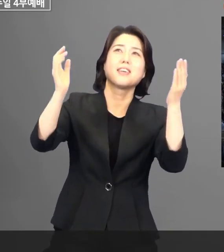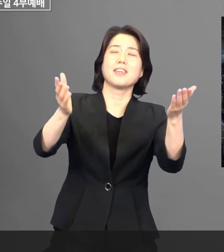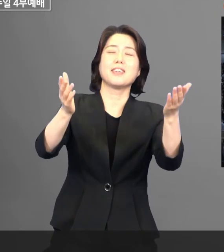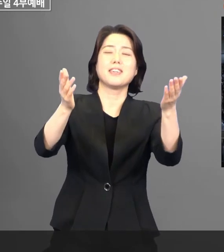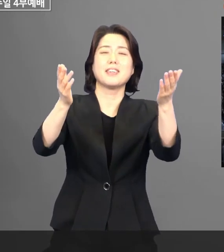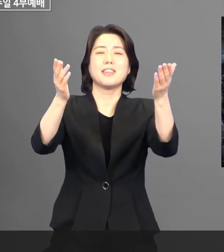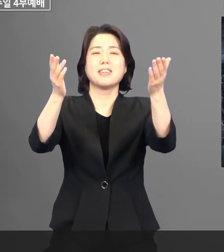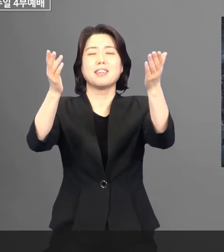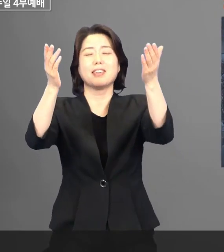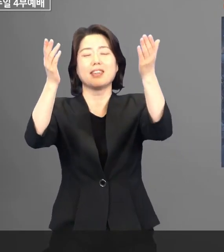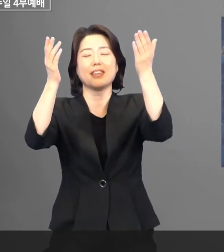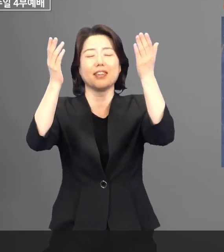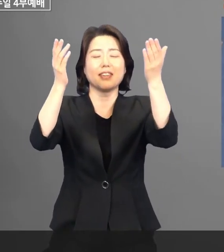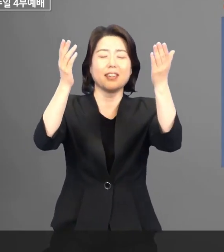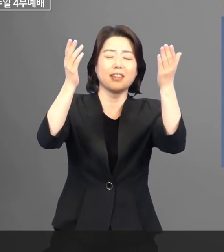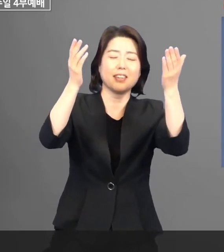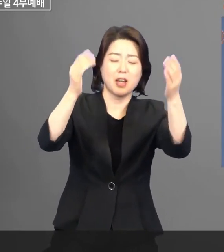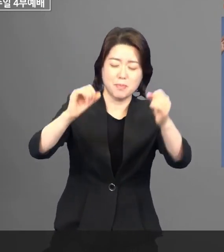찬양하리. 아멘.